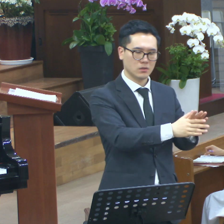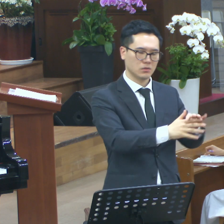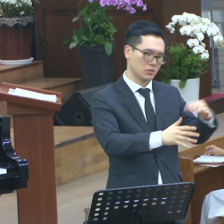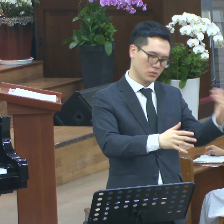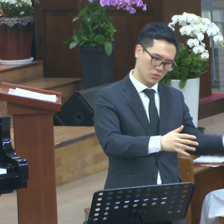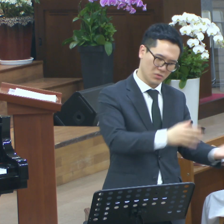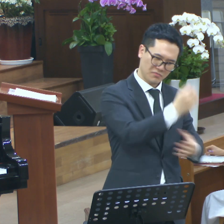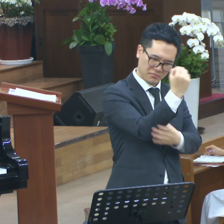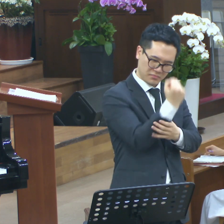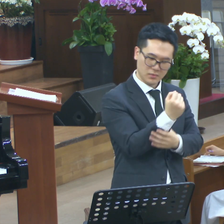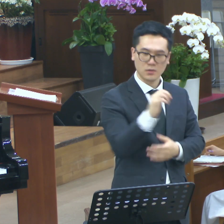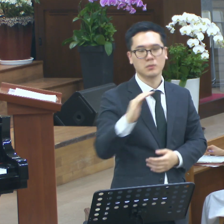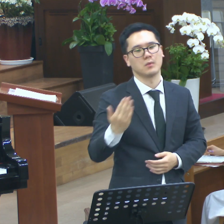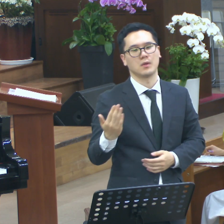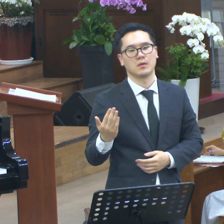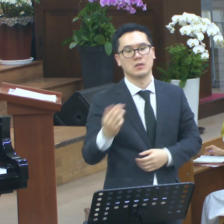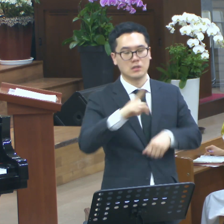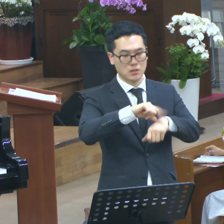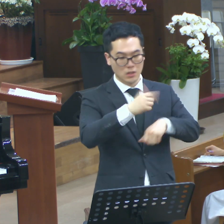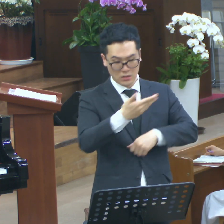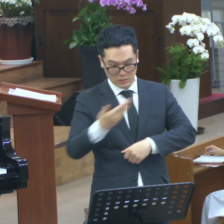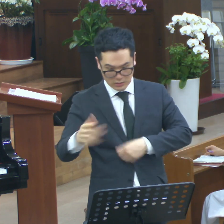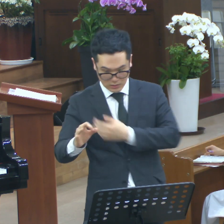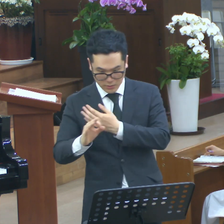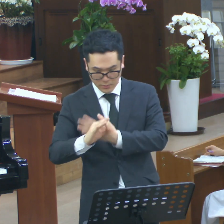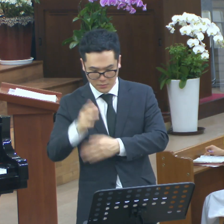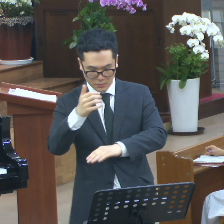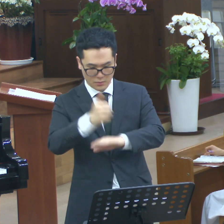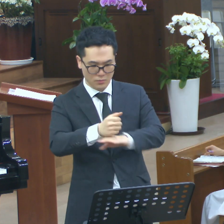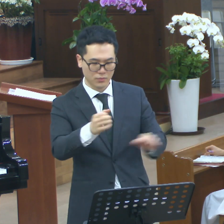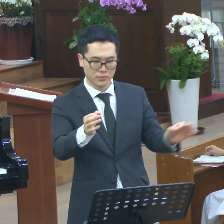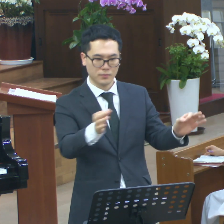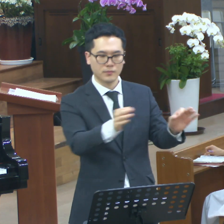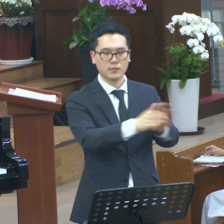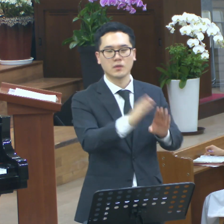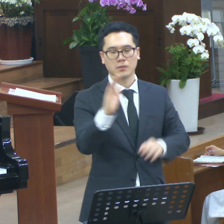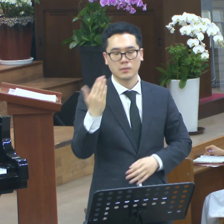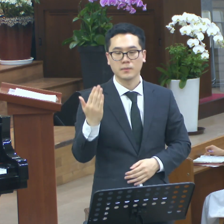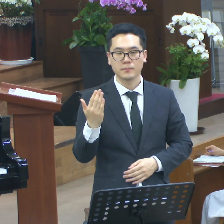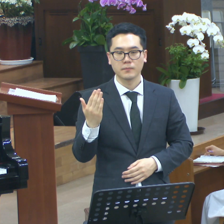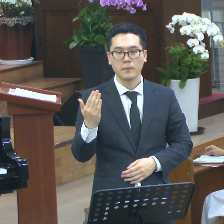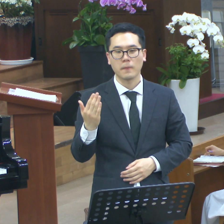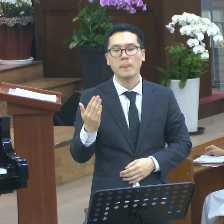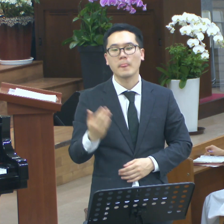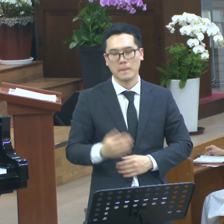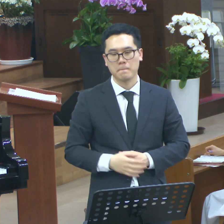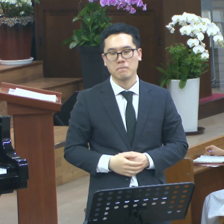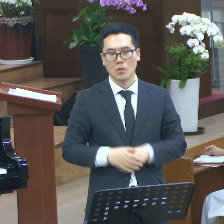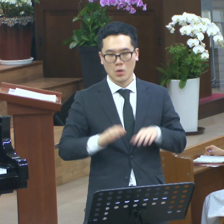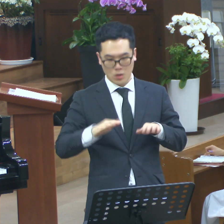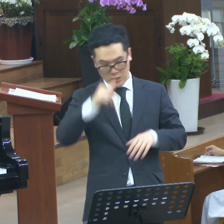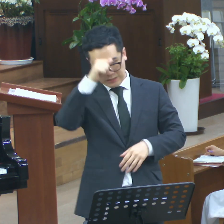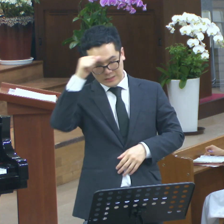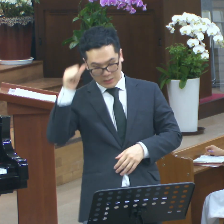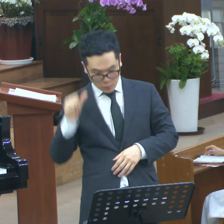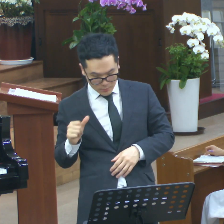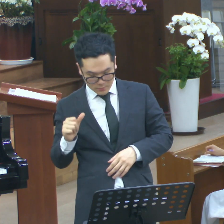흐르면 대단한 것들도 다 사라지는 거예요. 우리 장로님들하고 싱가포르 갔었는데 마리나 베이센즈 호텔이